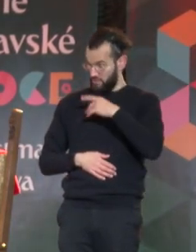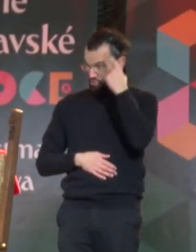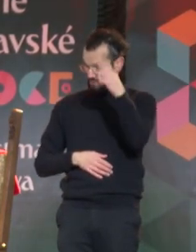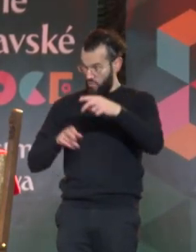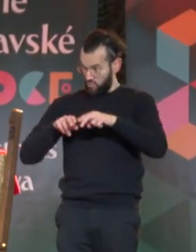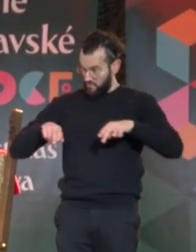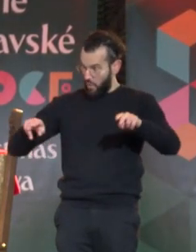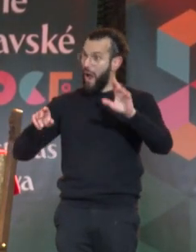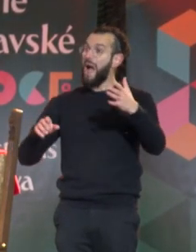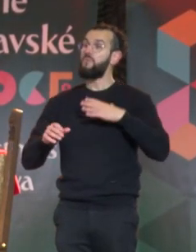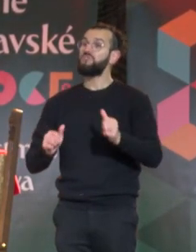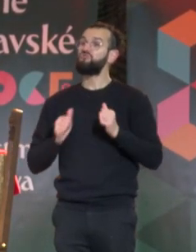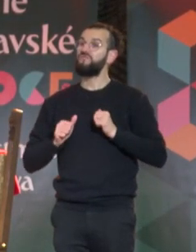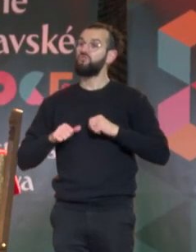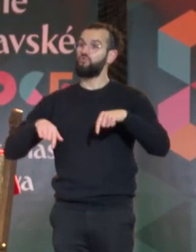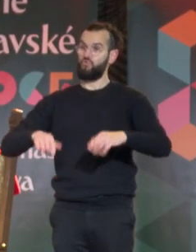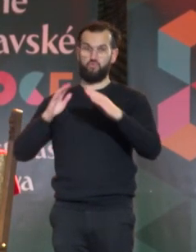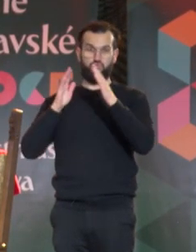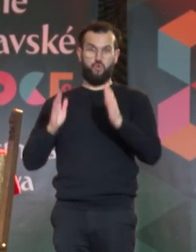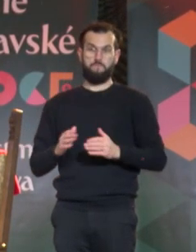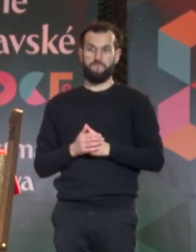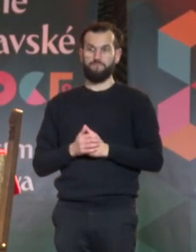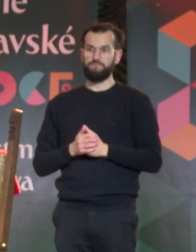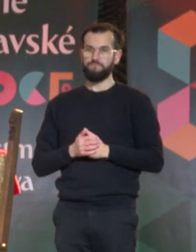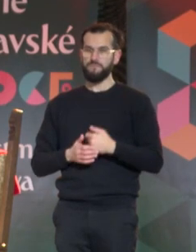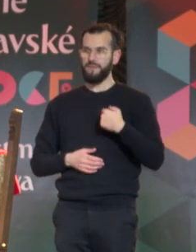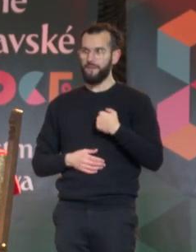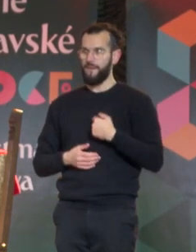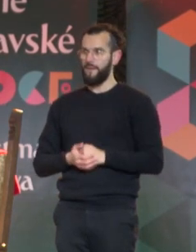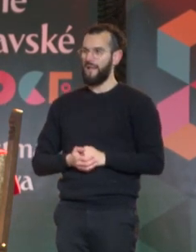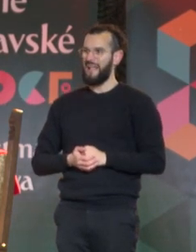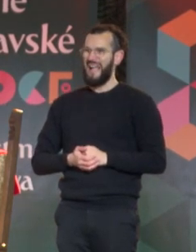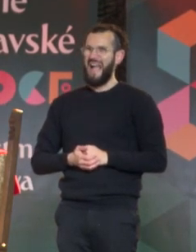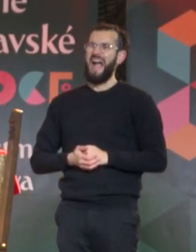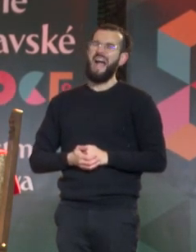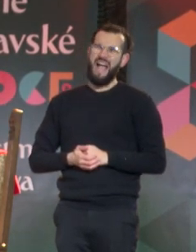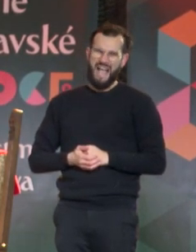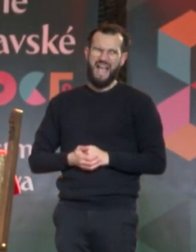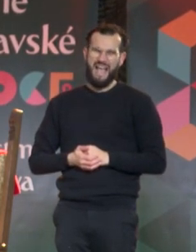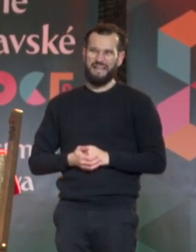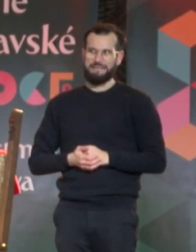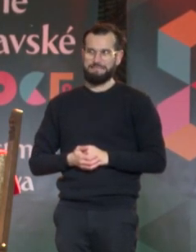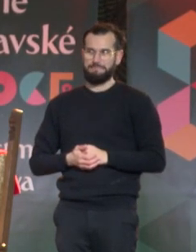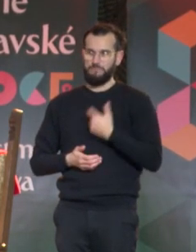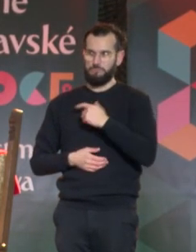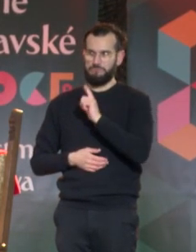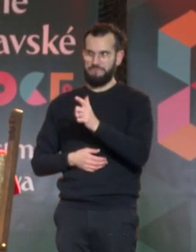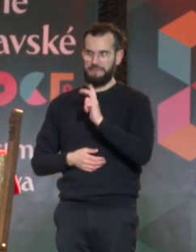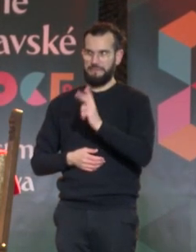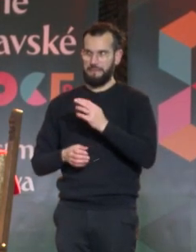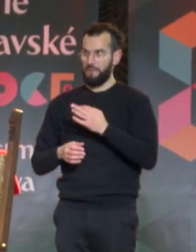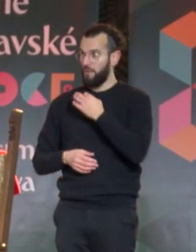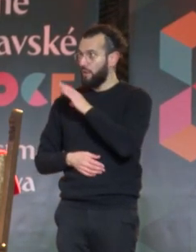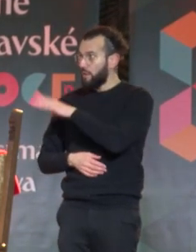sa tato dosť dôrazne a mne dochádza, že sa asi nepýta prvýkrát. Vidíš ich,